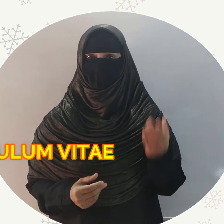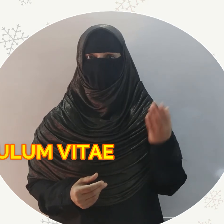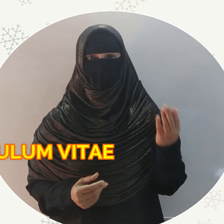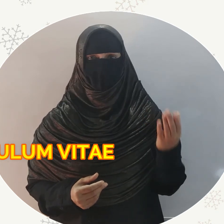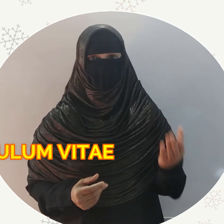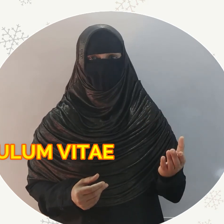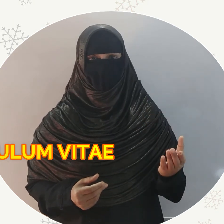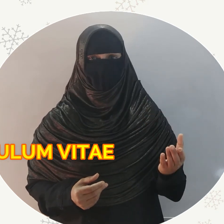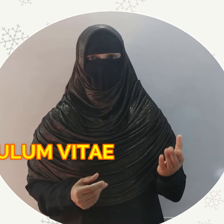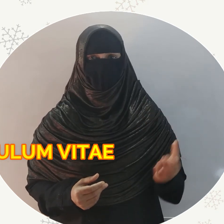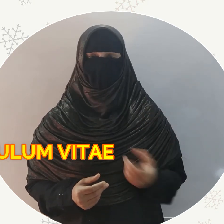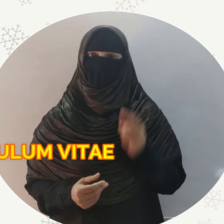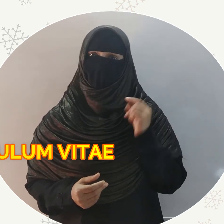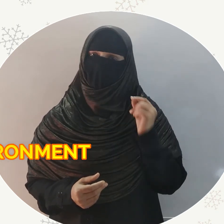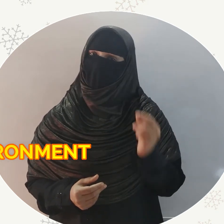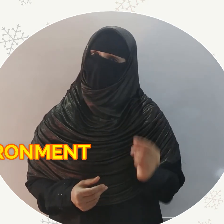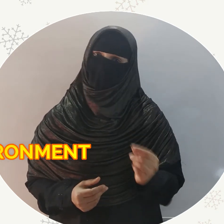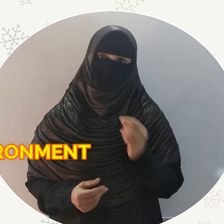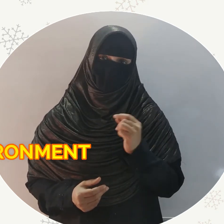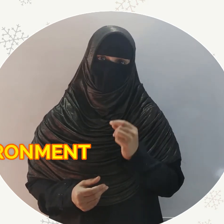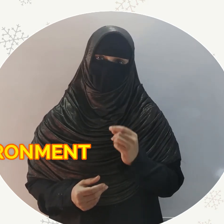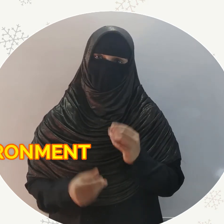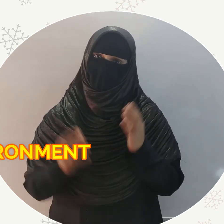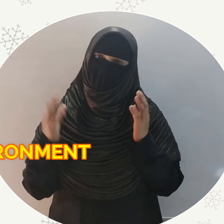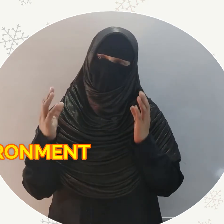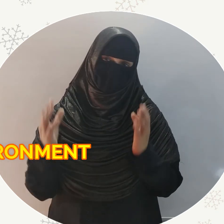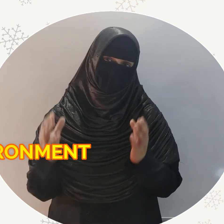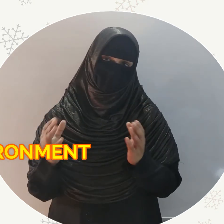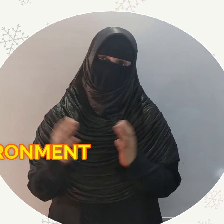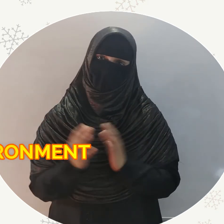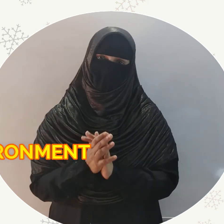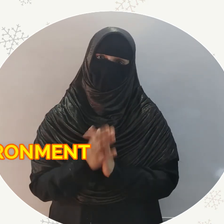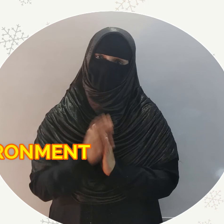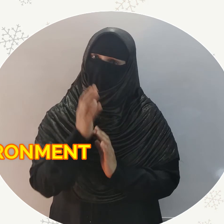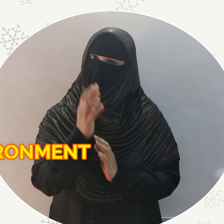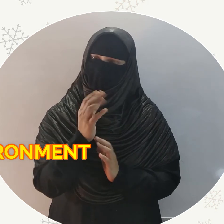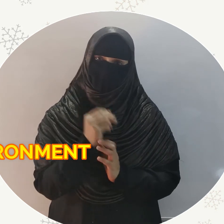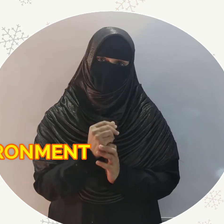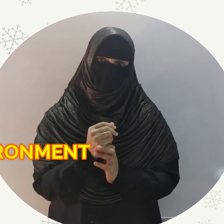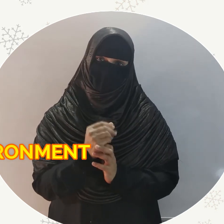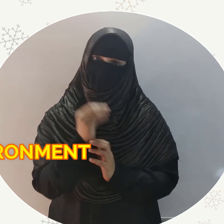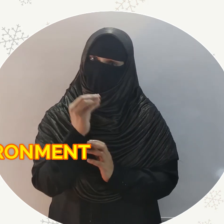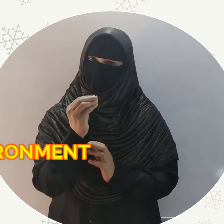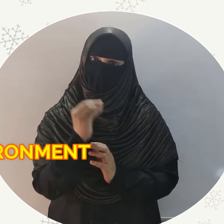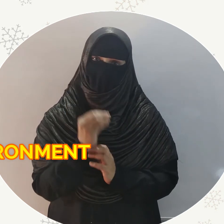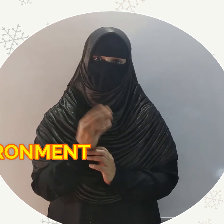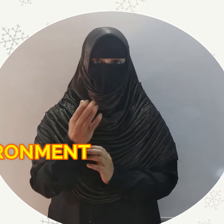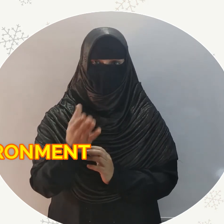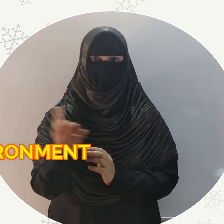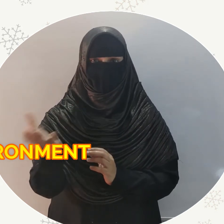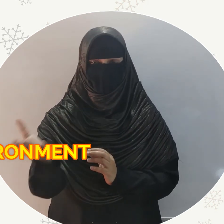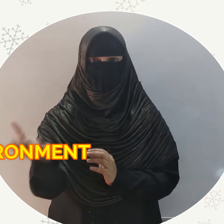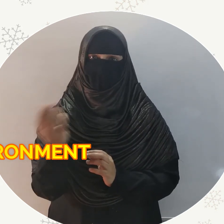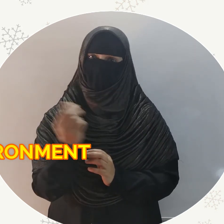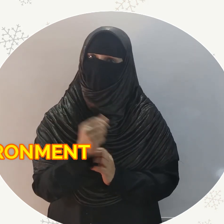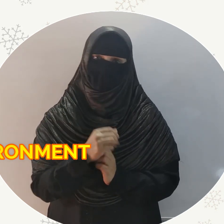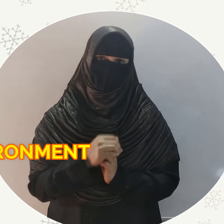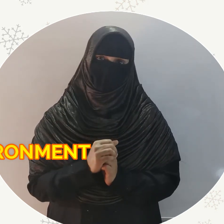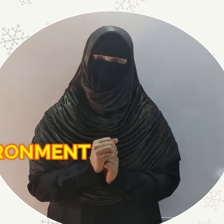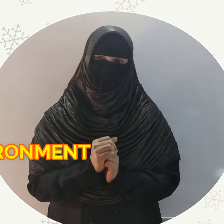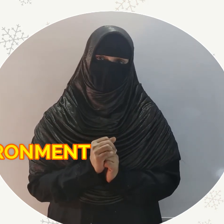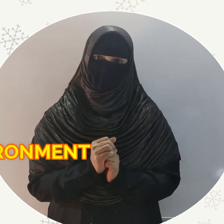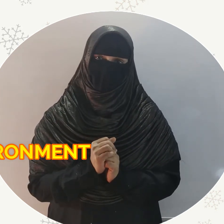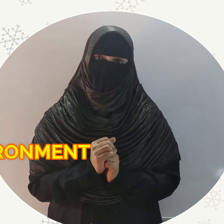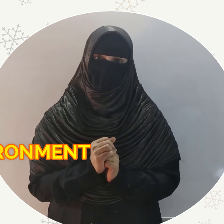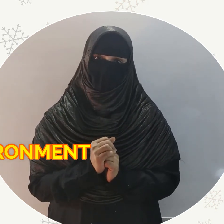ആണ്. ഇനിയും അടുത്ത വേർഡ് എന്താണ്? എൻവിറോൺമെന്റ് എന്നാണ് പലരും പറയുന്നത്. എൻവയോൺമെന്റ്, എൻവയോൺമെന്റ്. ഇപ്പോൾ അടുത്താണല്ലോ